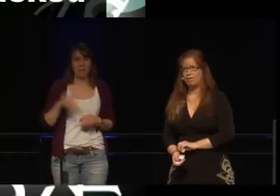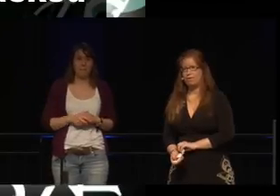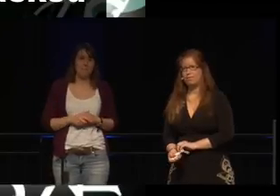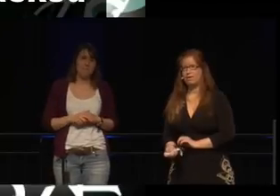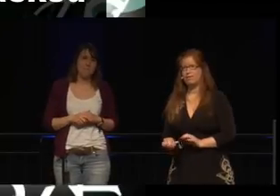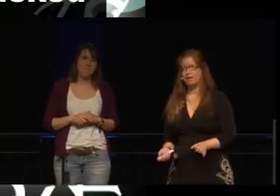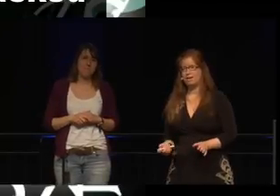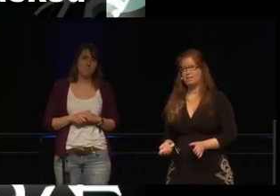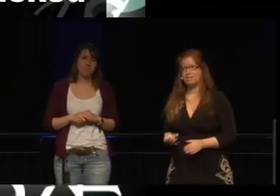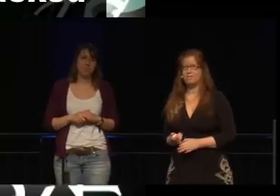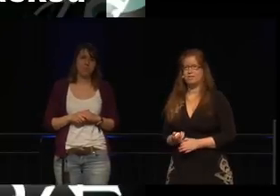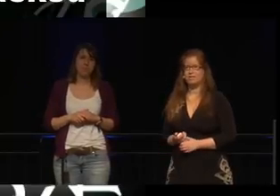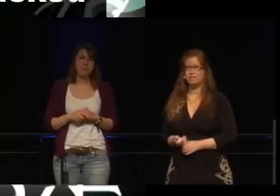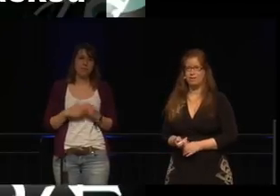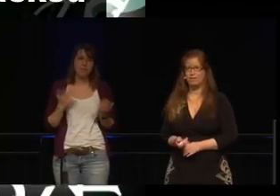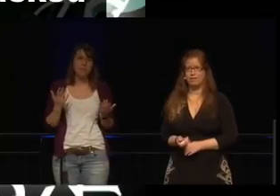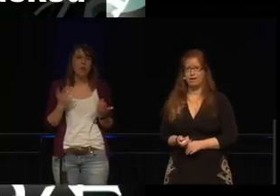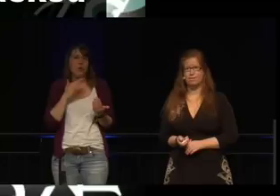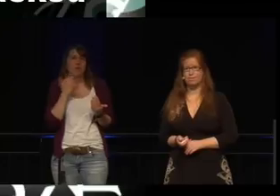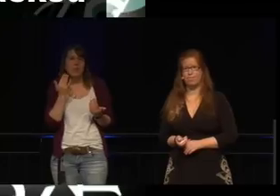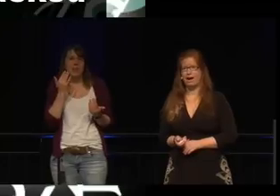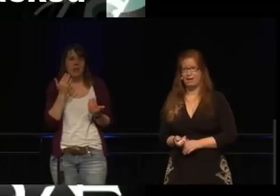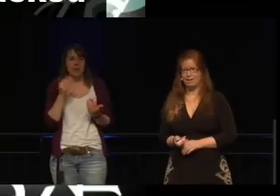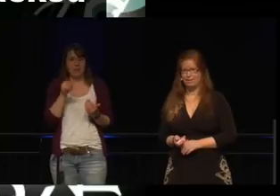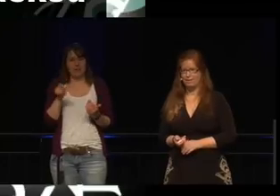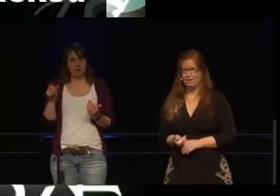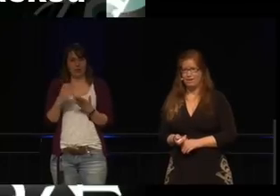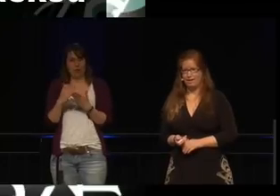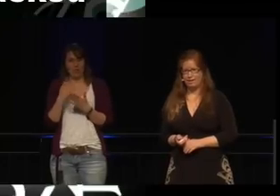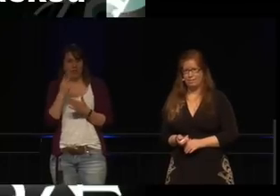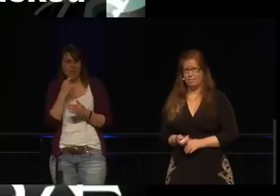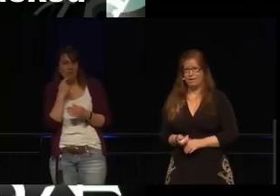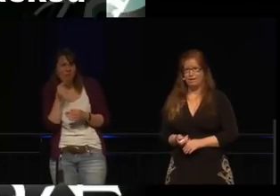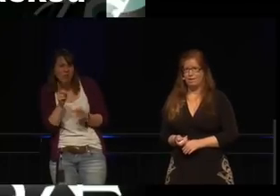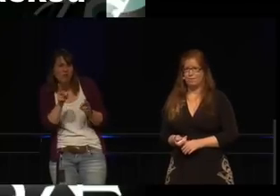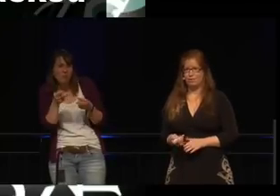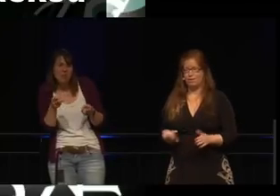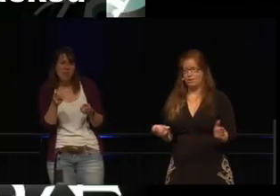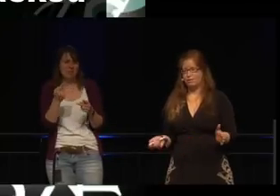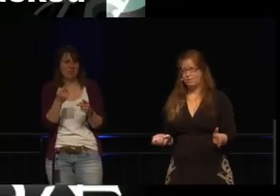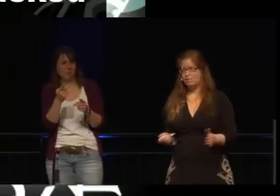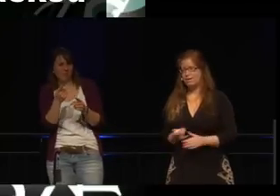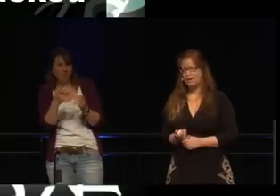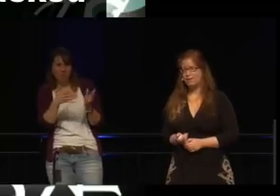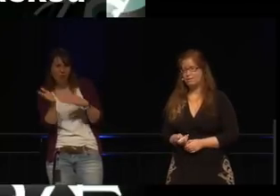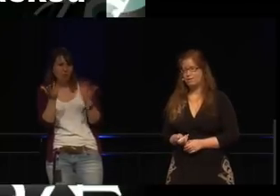2016 la mayoría de la gente ya lo reconoció, pero no reconocieron por qué.